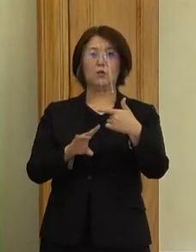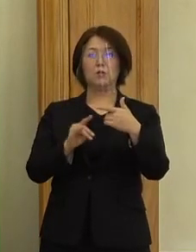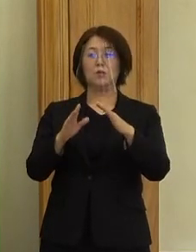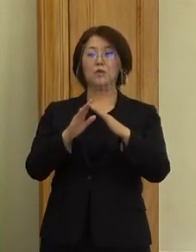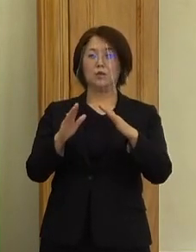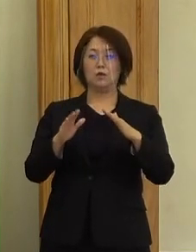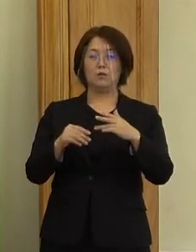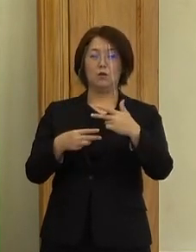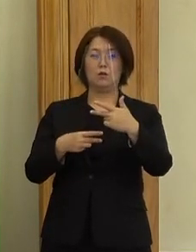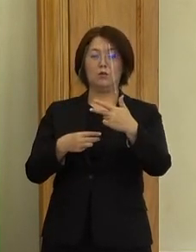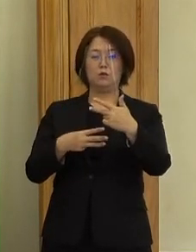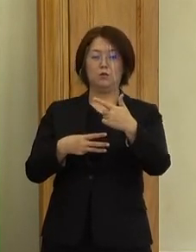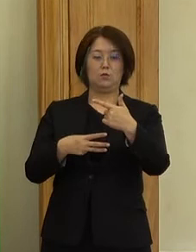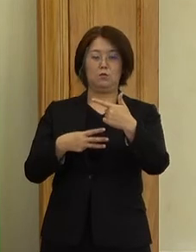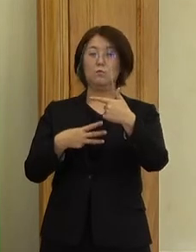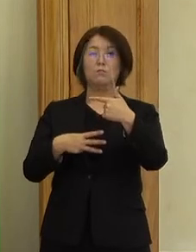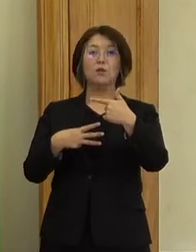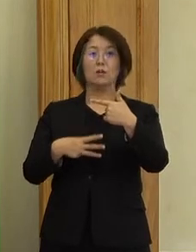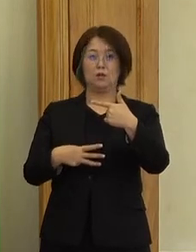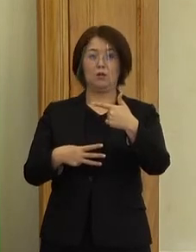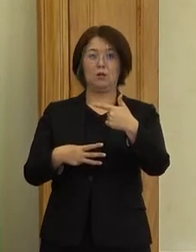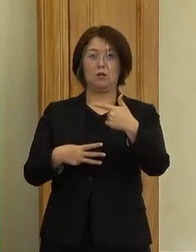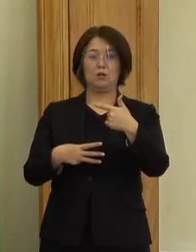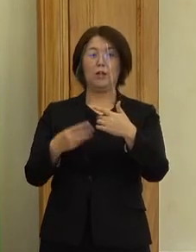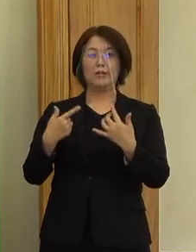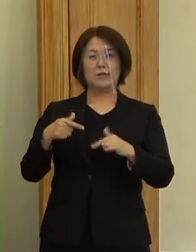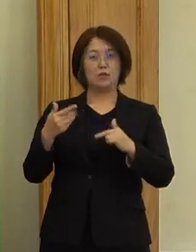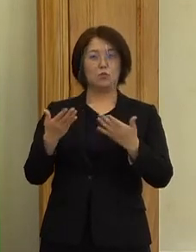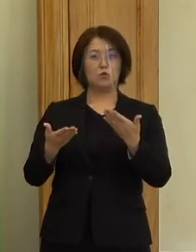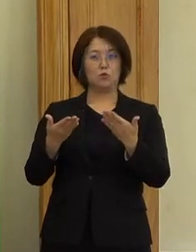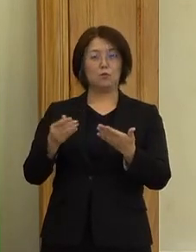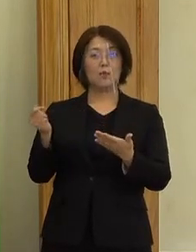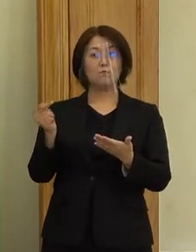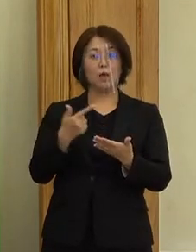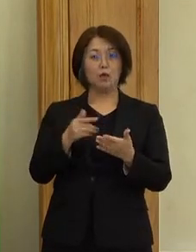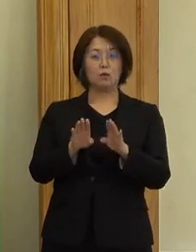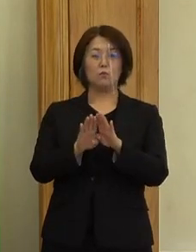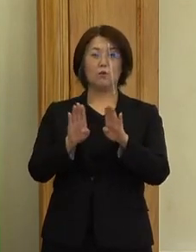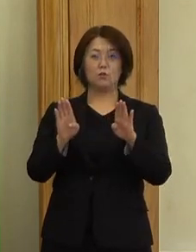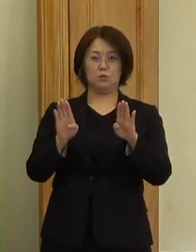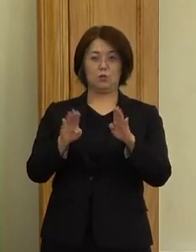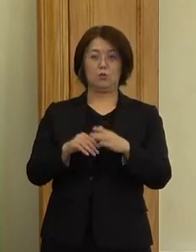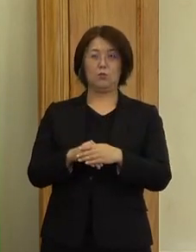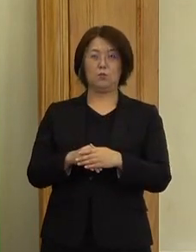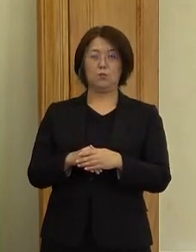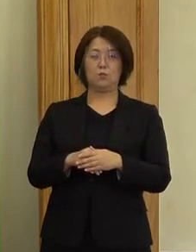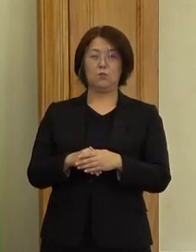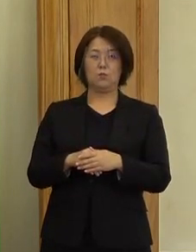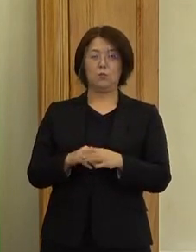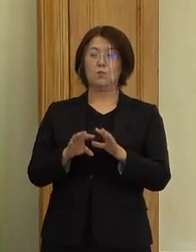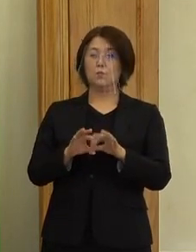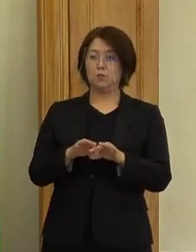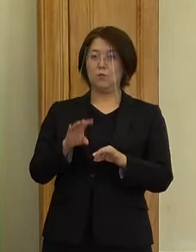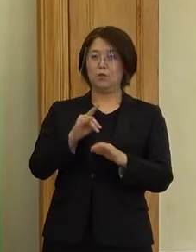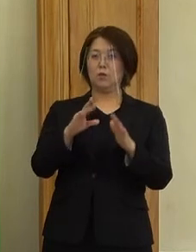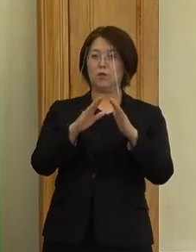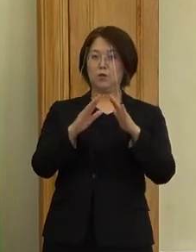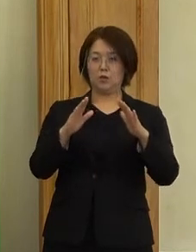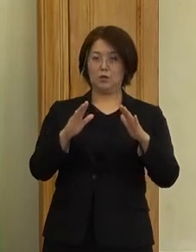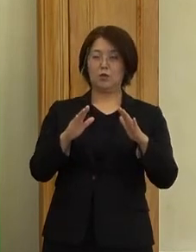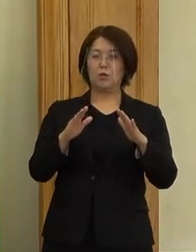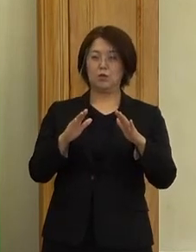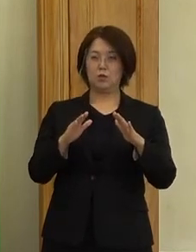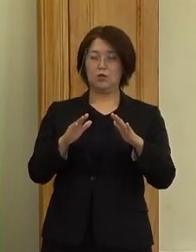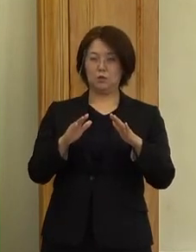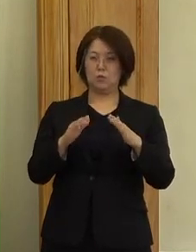3日にスタートします。通常よりだいぶ前倒しで始まりますので、その中で、議会ともできるだけ